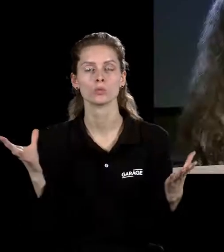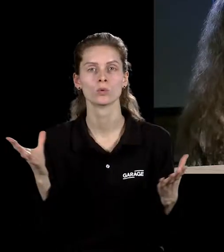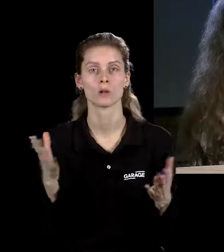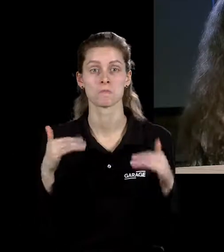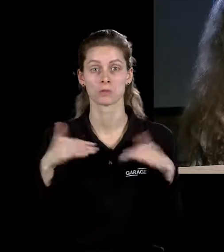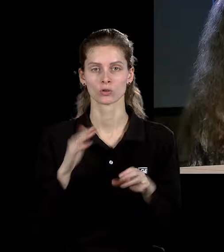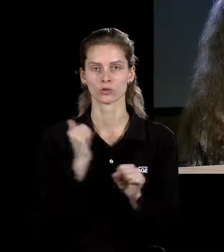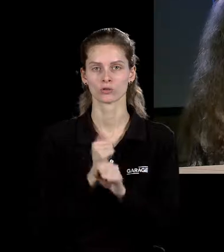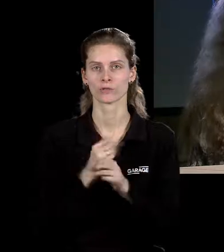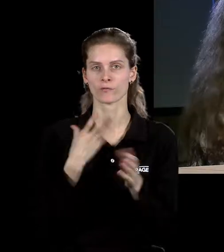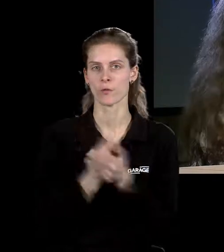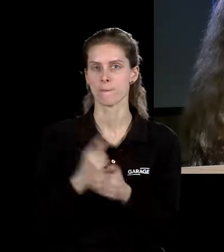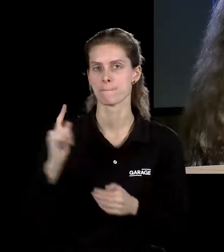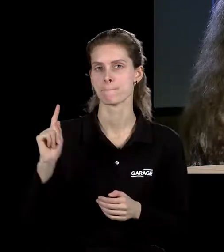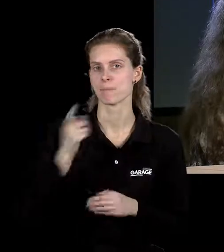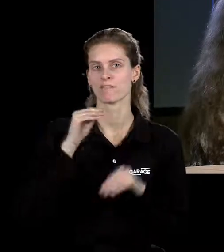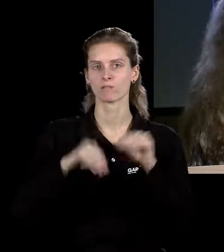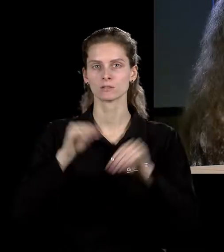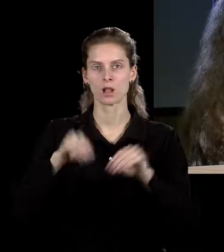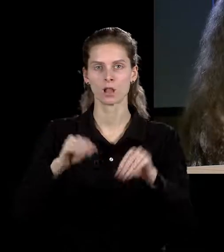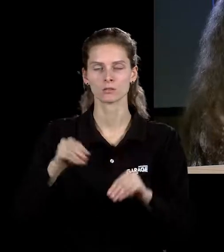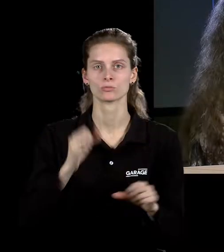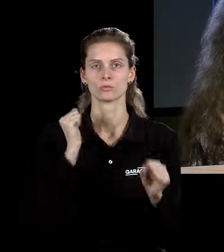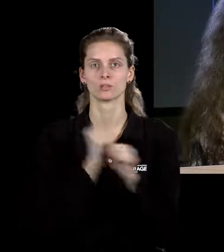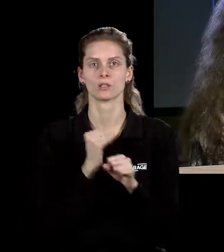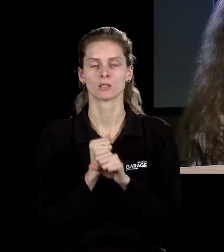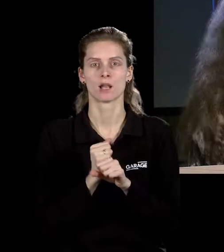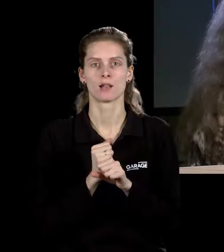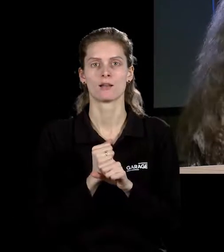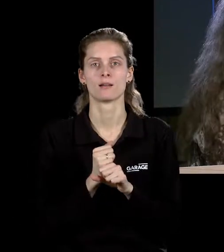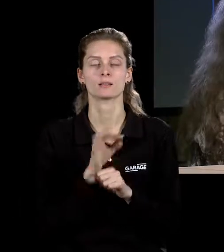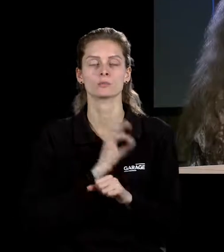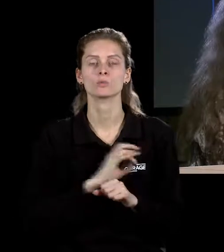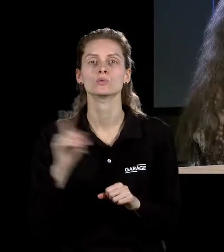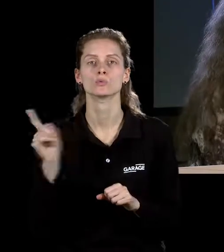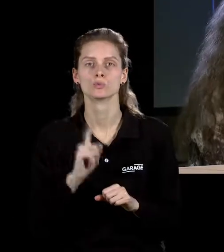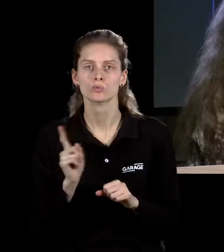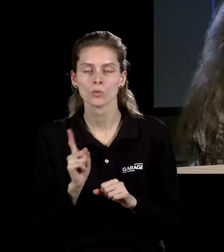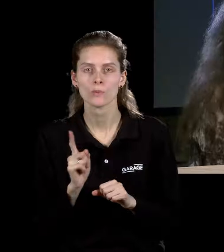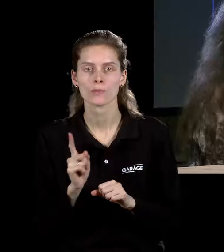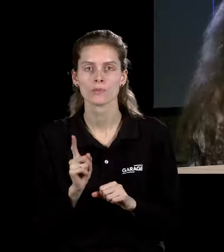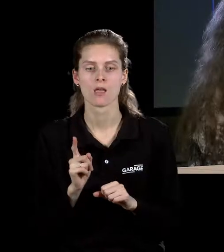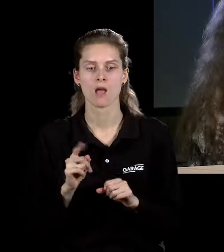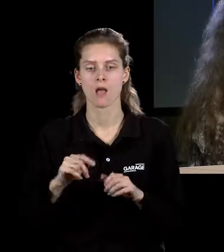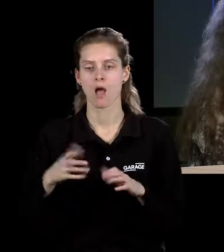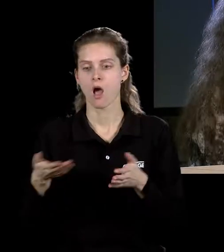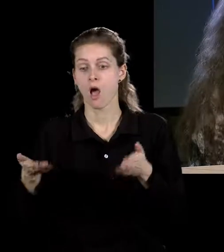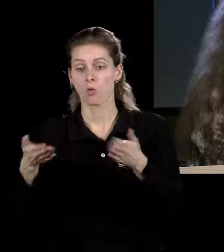решает сделать свою первую инсталляцию, сделать ее из вот этих самых обломков,